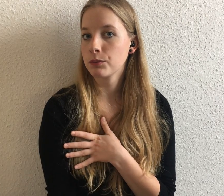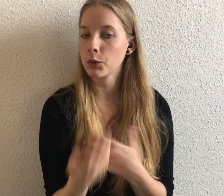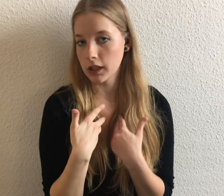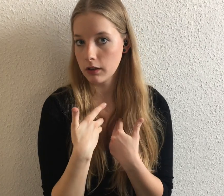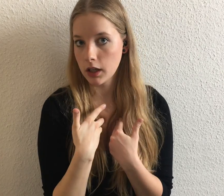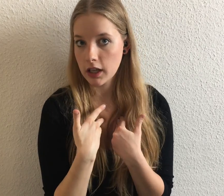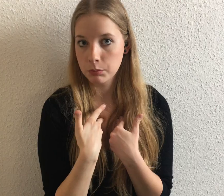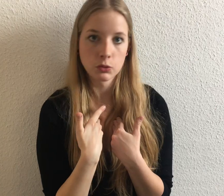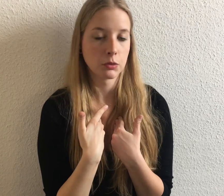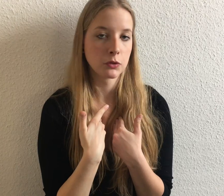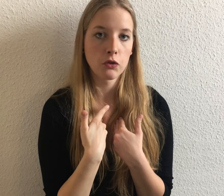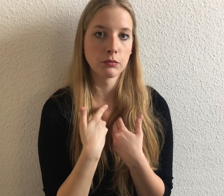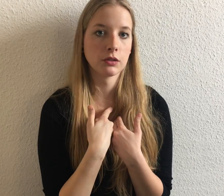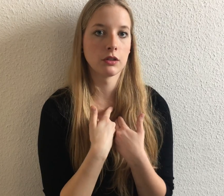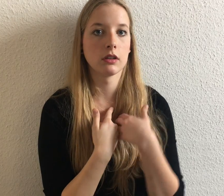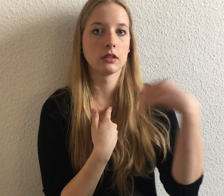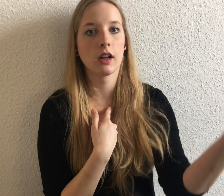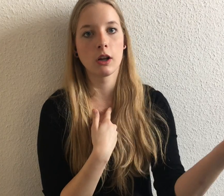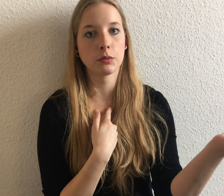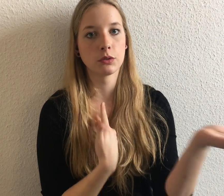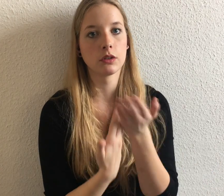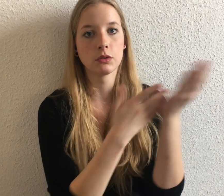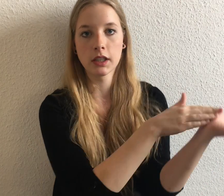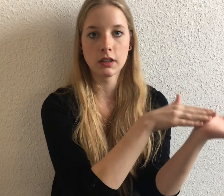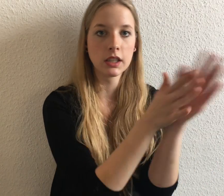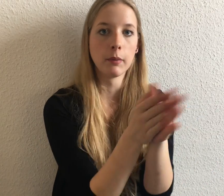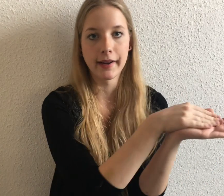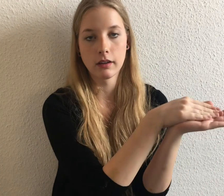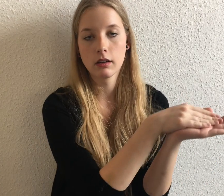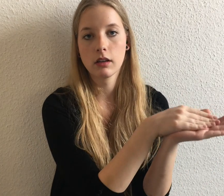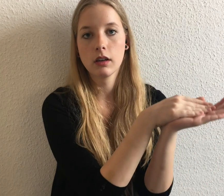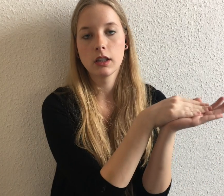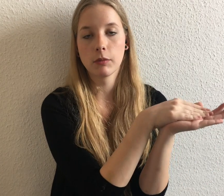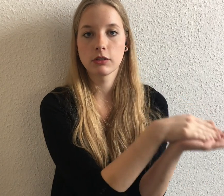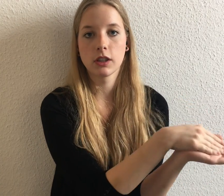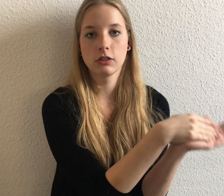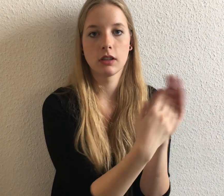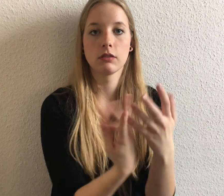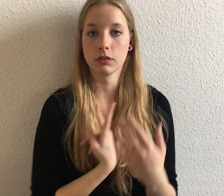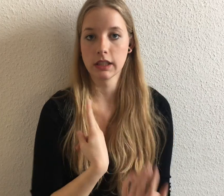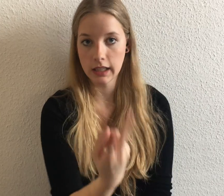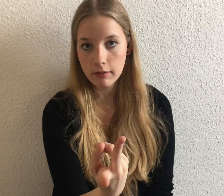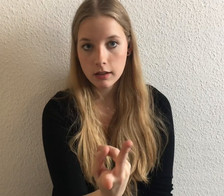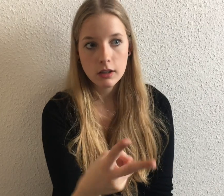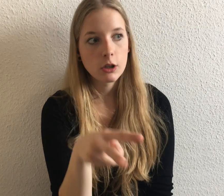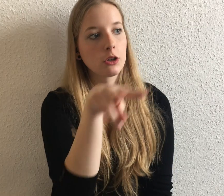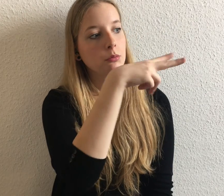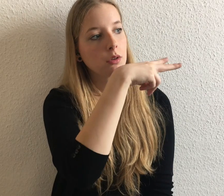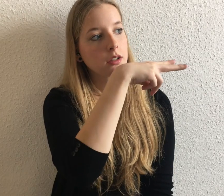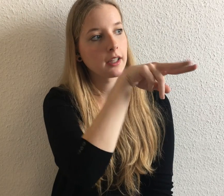wo ich dann ich als Person nicht betroffen bin, sondern halt eine andere Person, also die beiden. Dann machst du es anstatt an dich selber. Zeigst